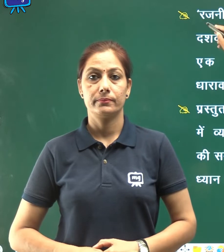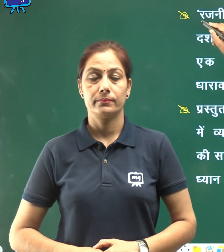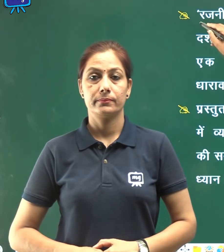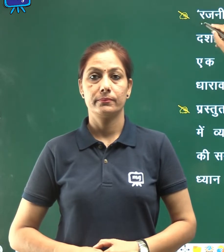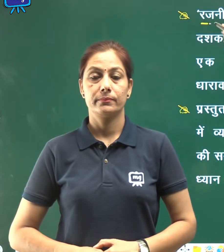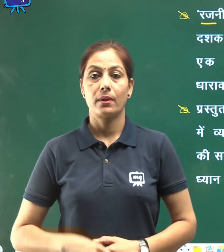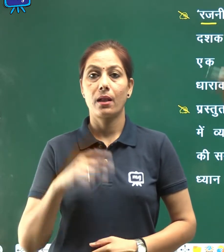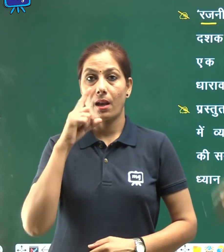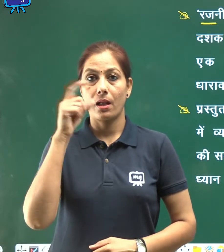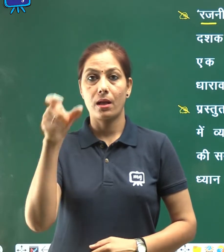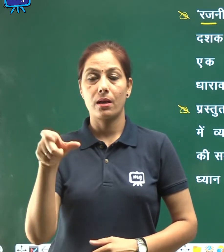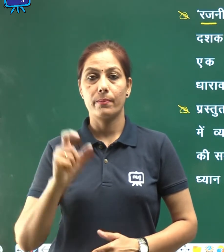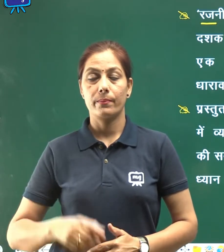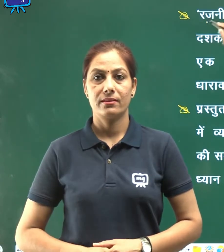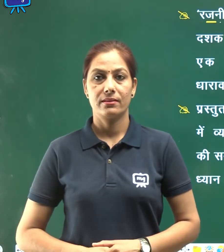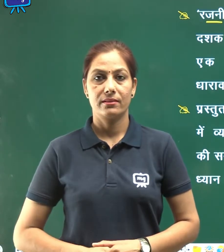रजनी